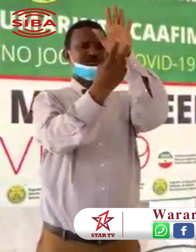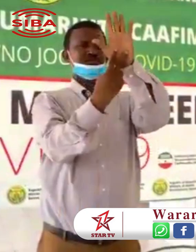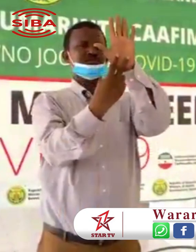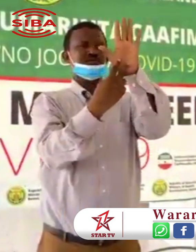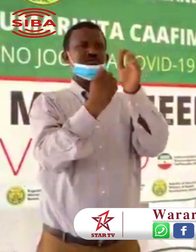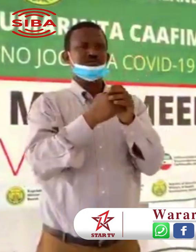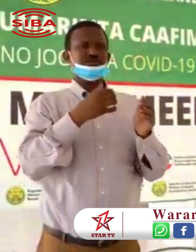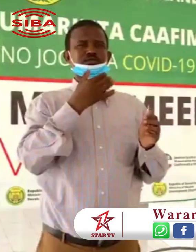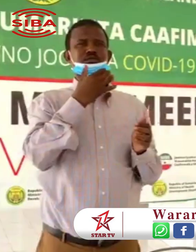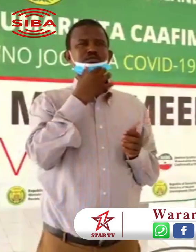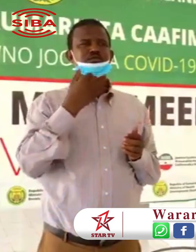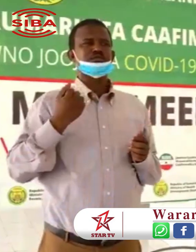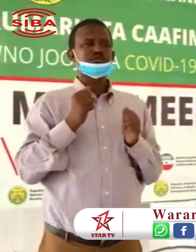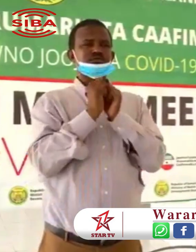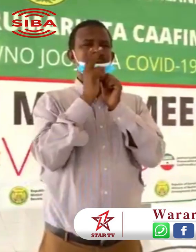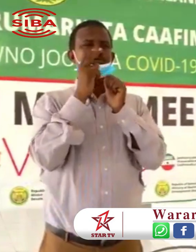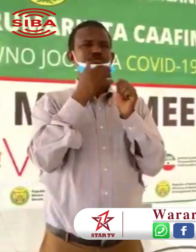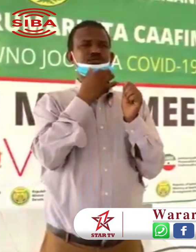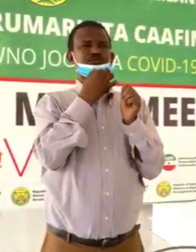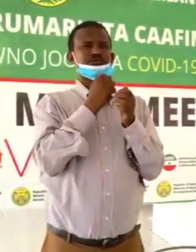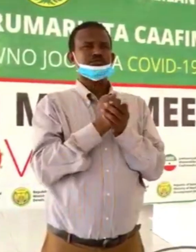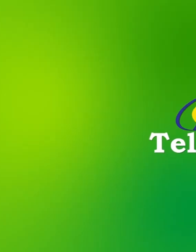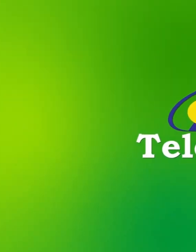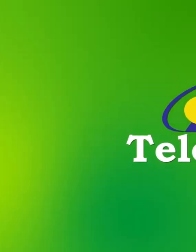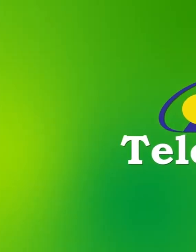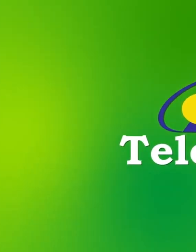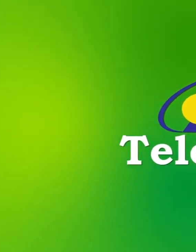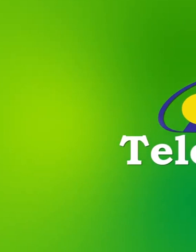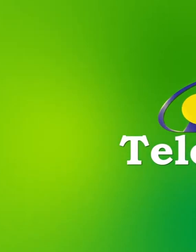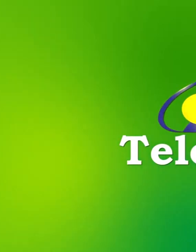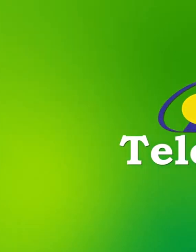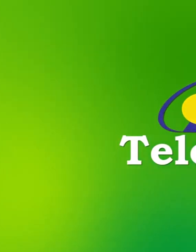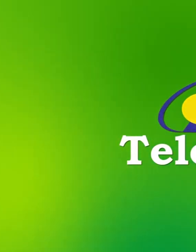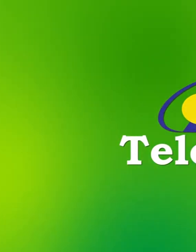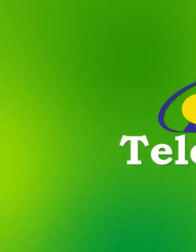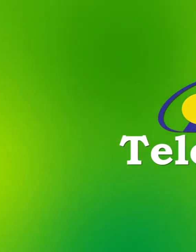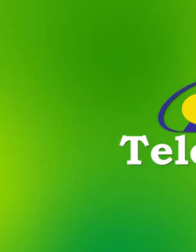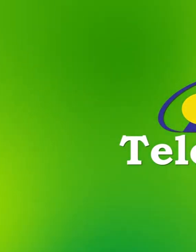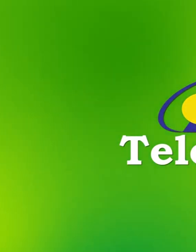Cabdirashiid Maxamuud Maxamed Cabdirashiid Hudud Star TV magaalada Hargeysa